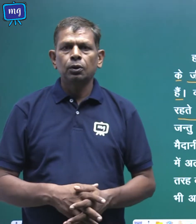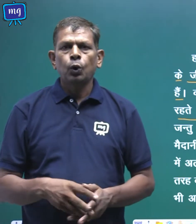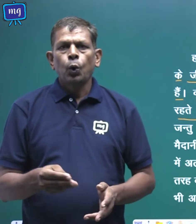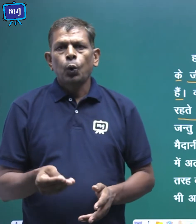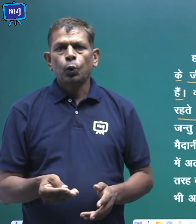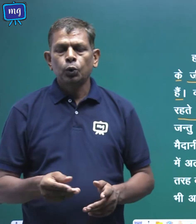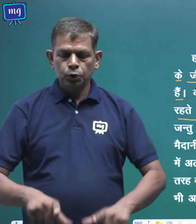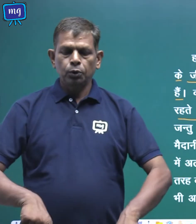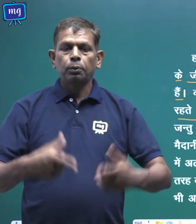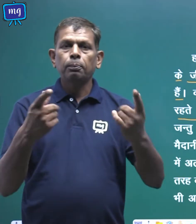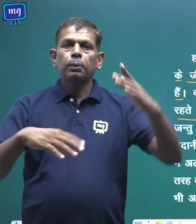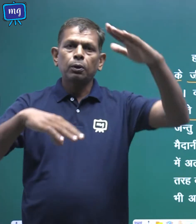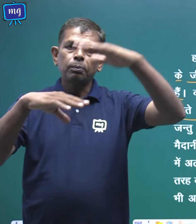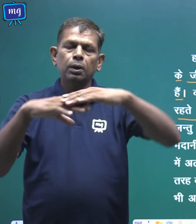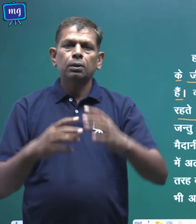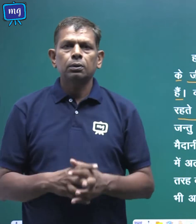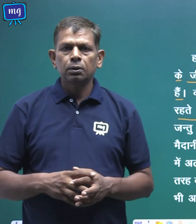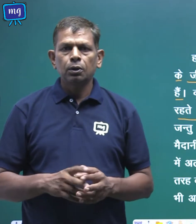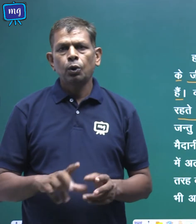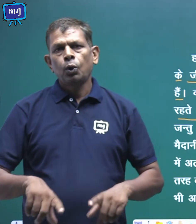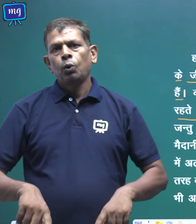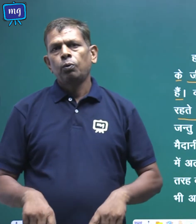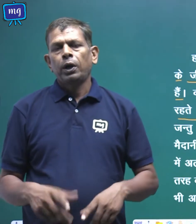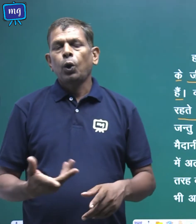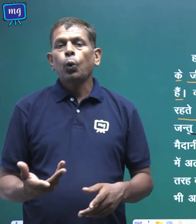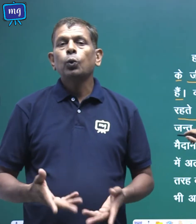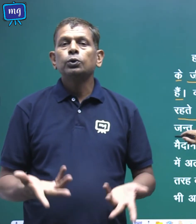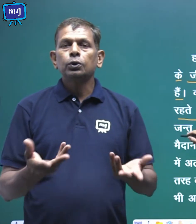कुछ पेड़ों पर व कुछ जंतु